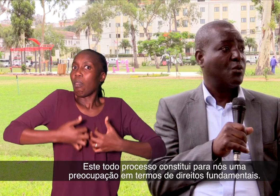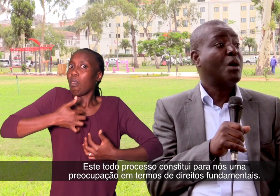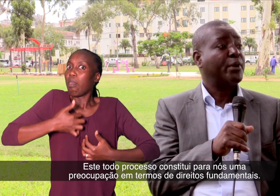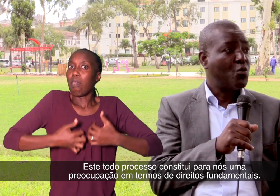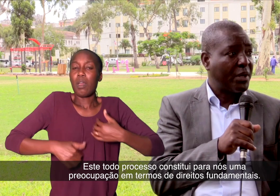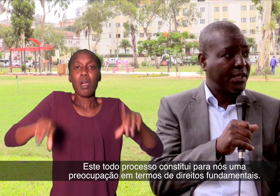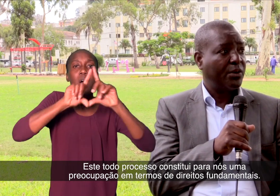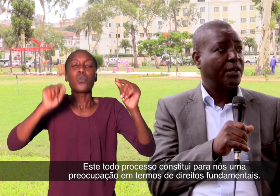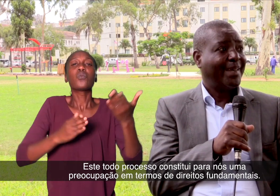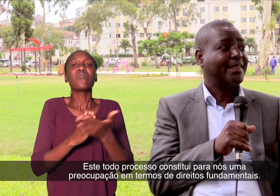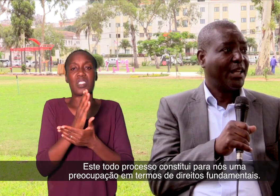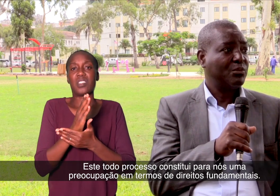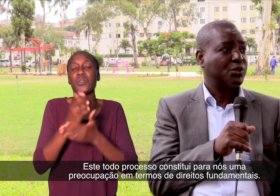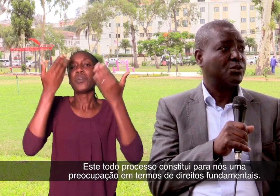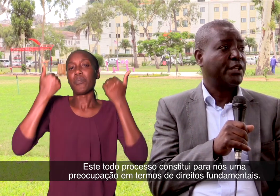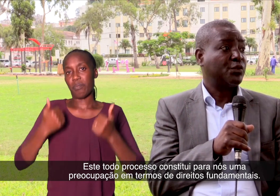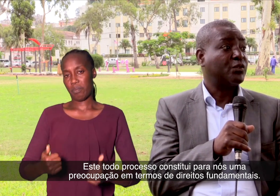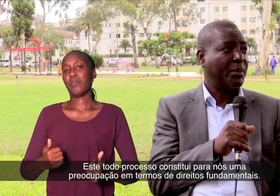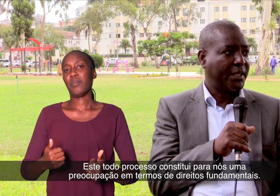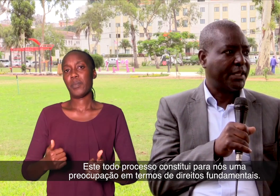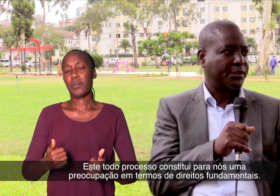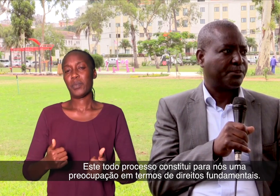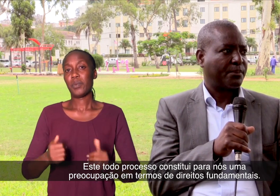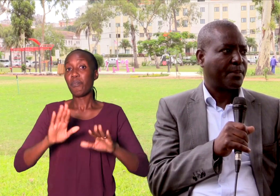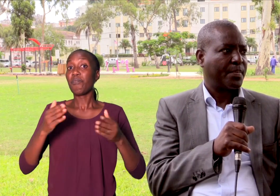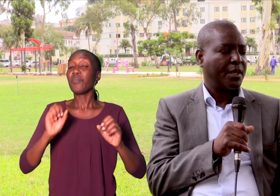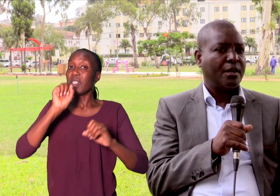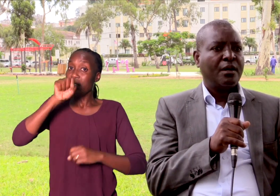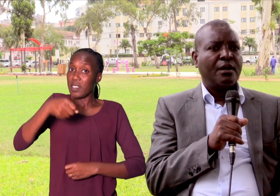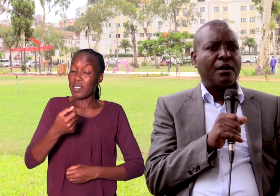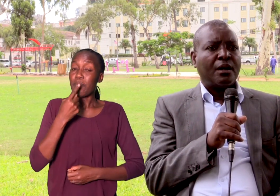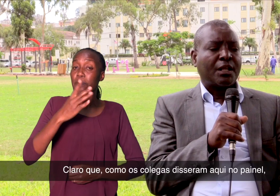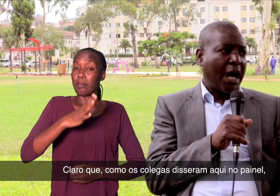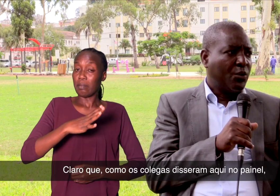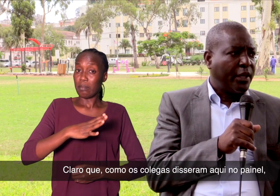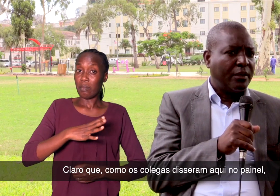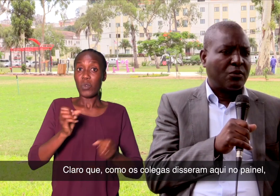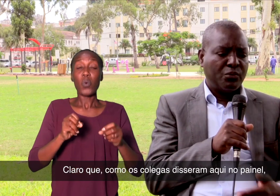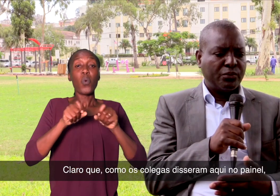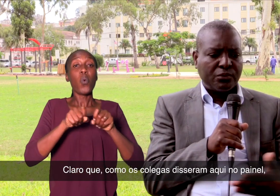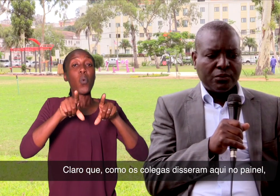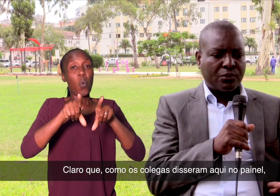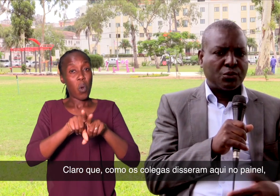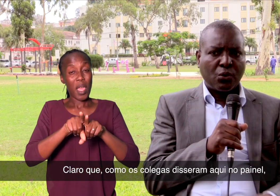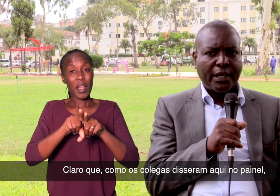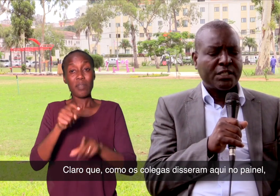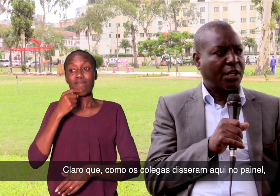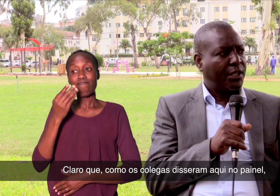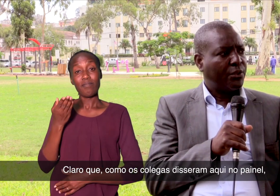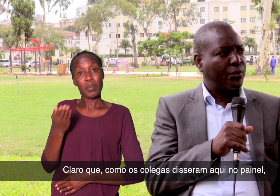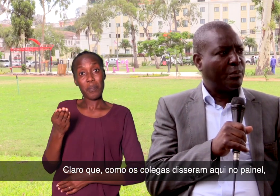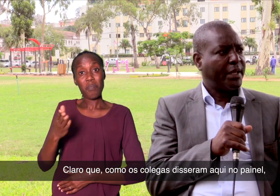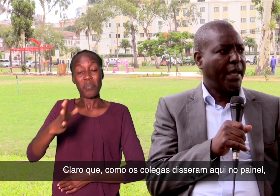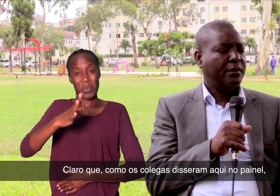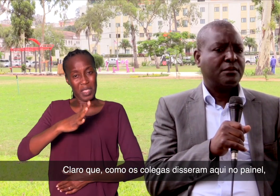nós uma preocupação em termos de direitos fundamentais. claro que, como os colegas